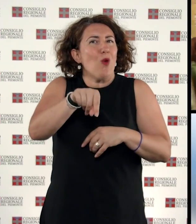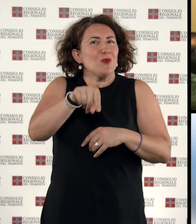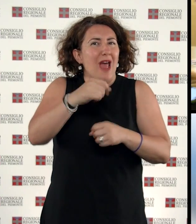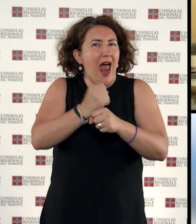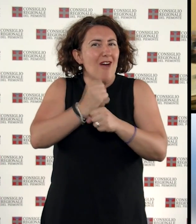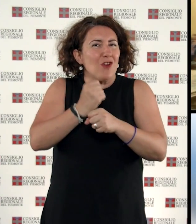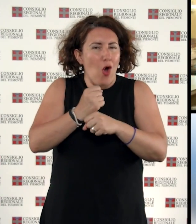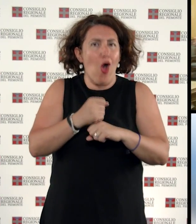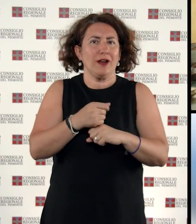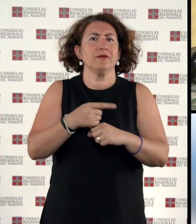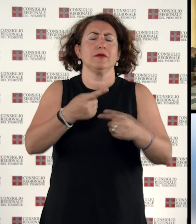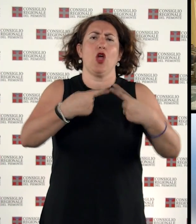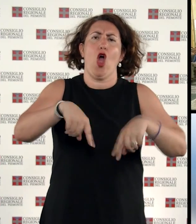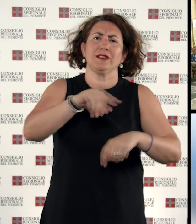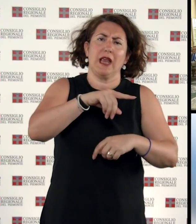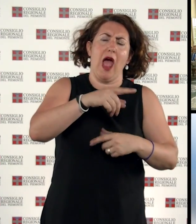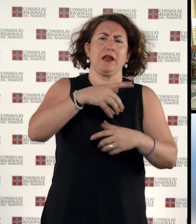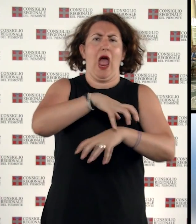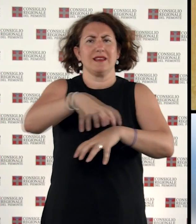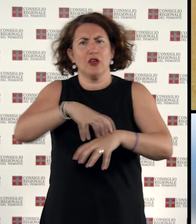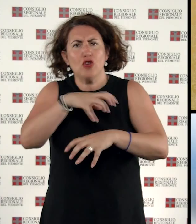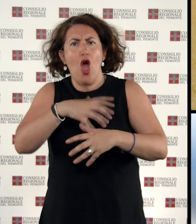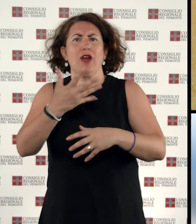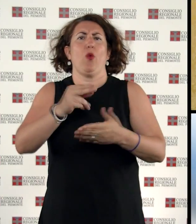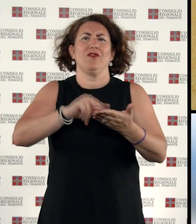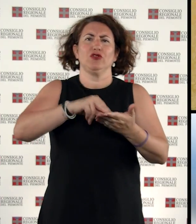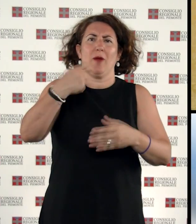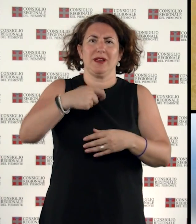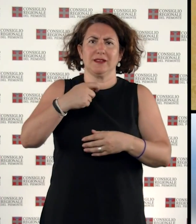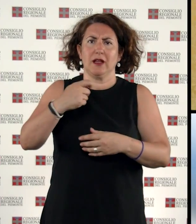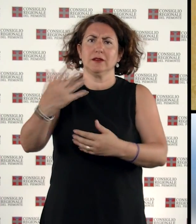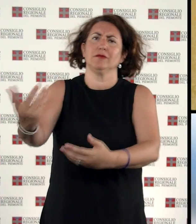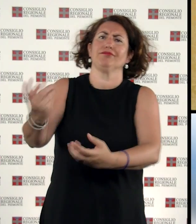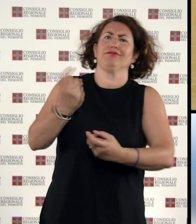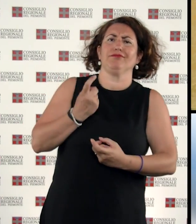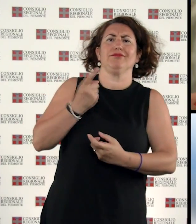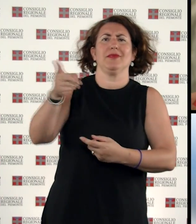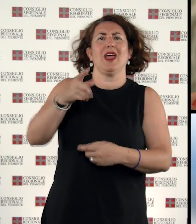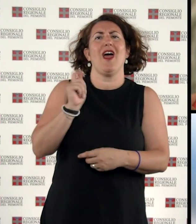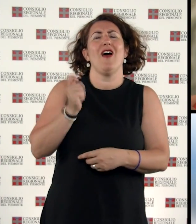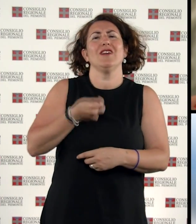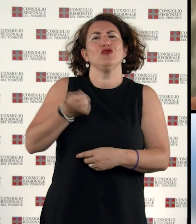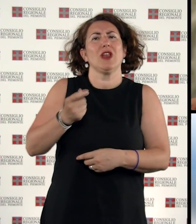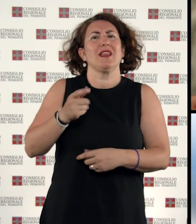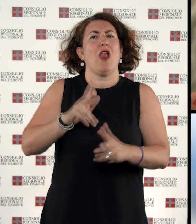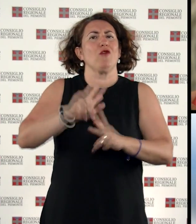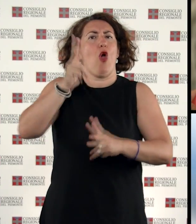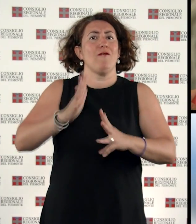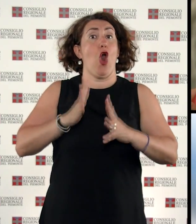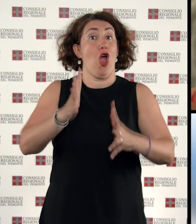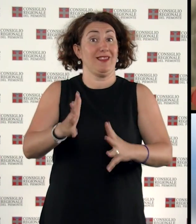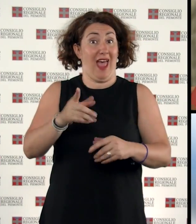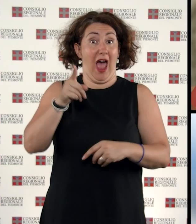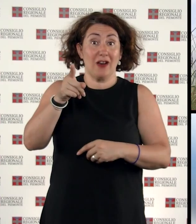Consiglio regionale, consiglieri e assessori hanno ricevuto una delegazione di vigili del fuoco volontari. Negli interventi è stato richiesto di attuare